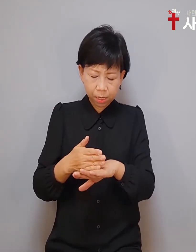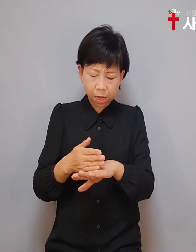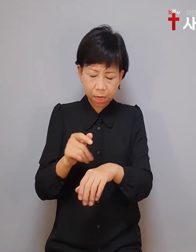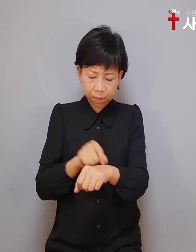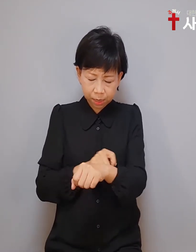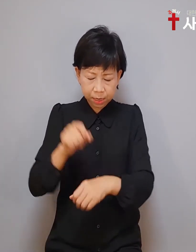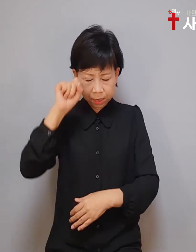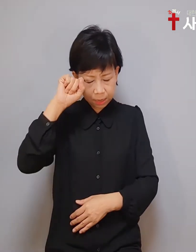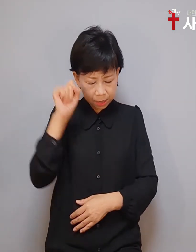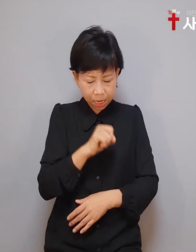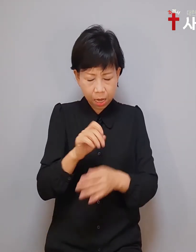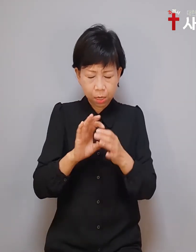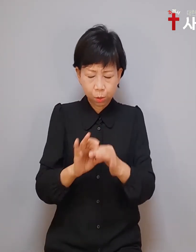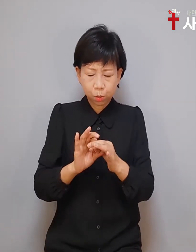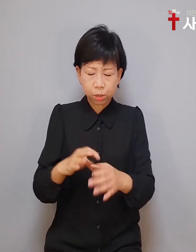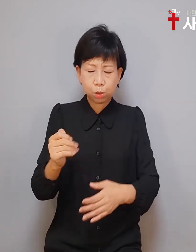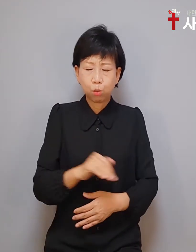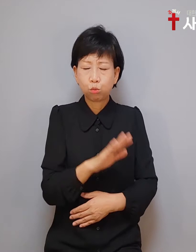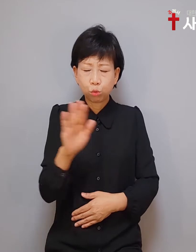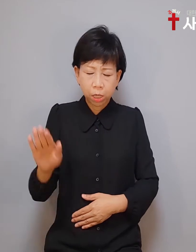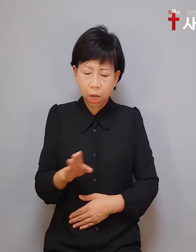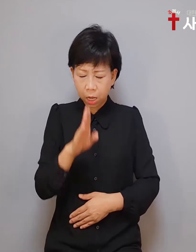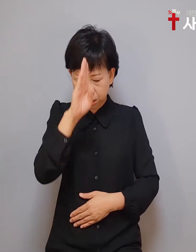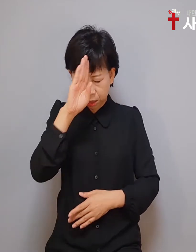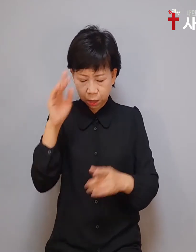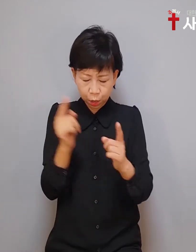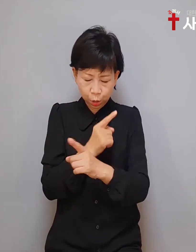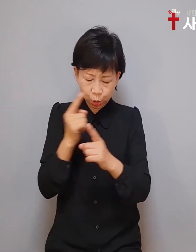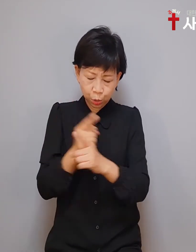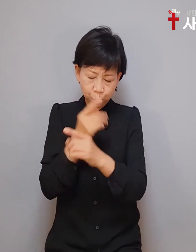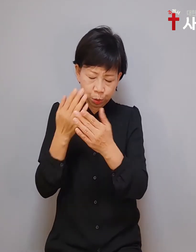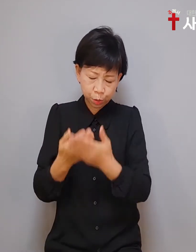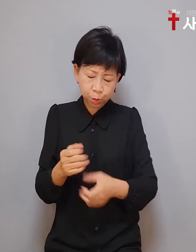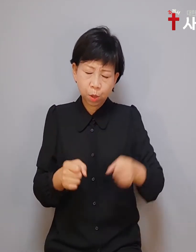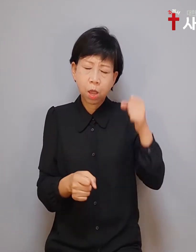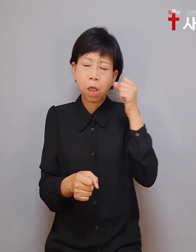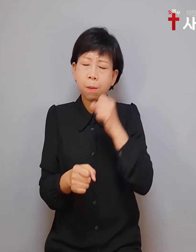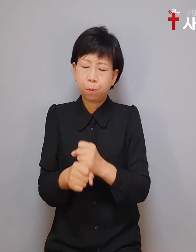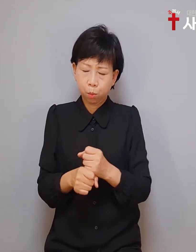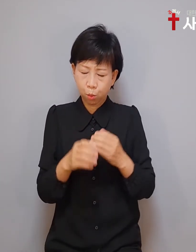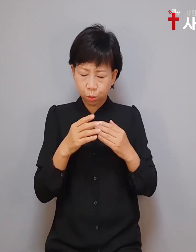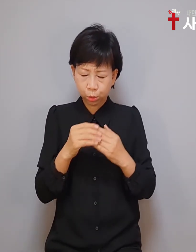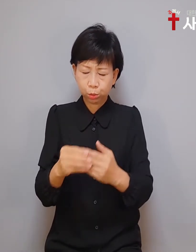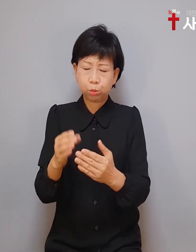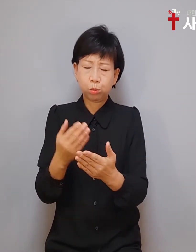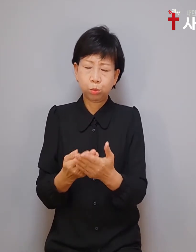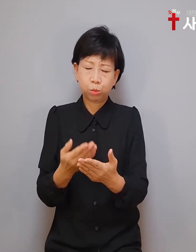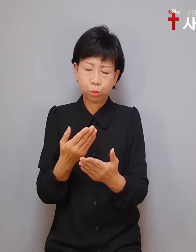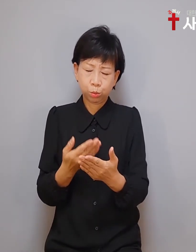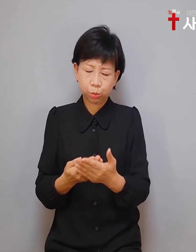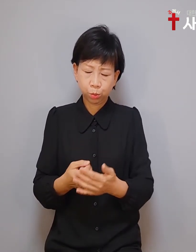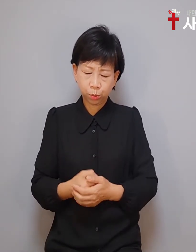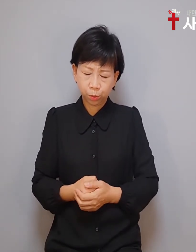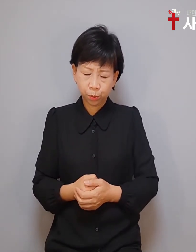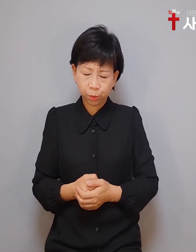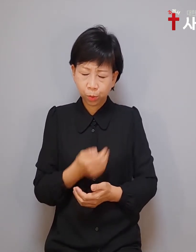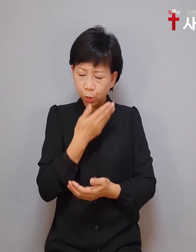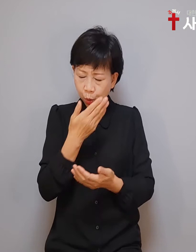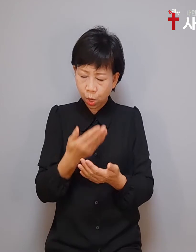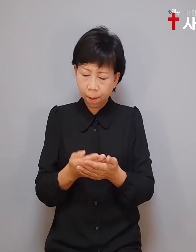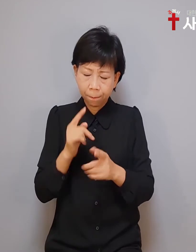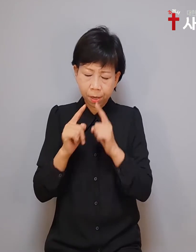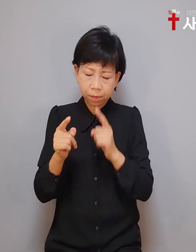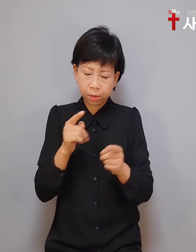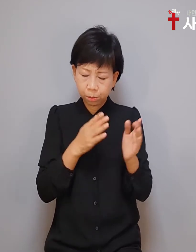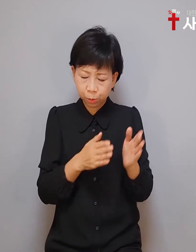우리 모두가 치유되고 회복되는 은혜로 인도하여 주옵소서. 귀한 말씀